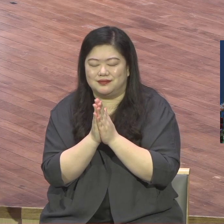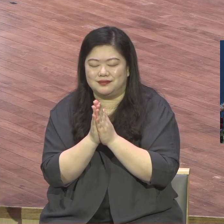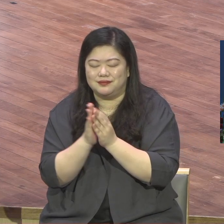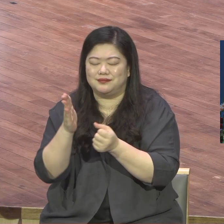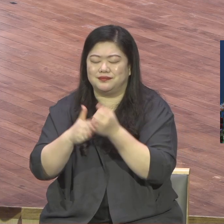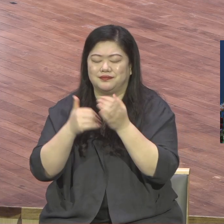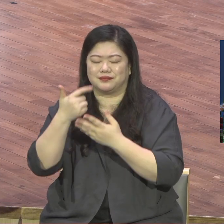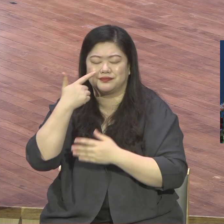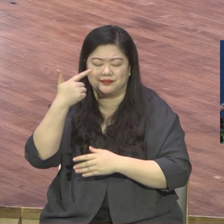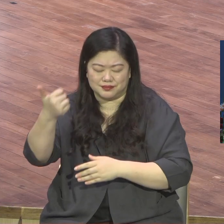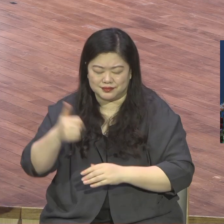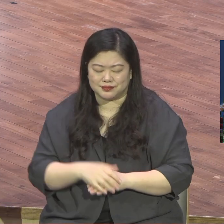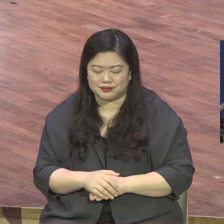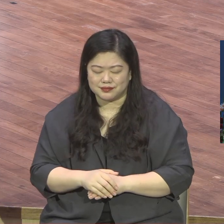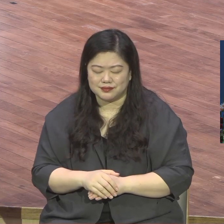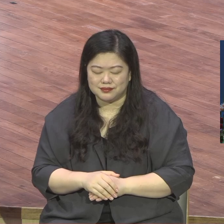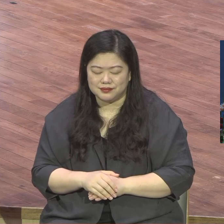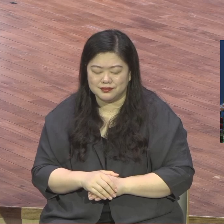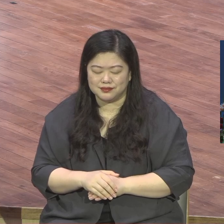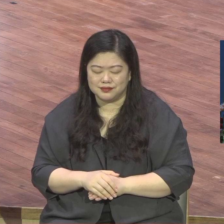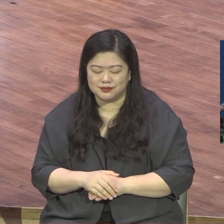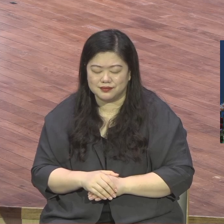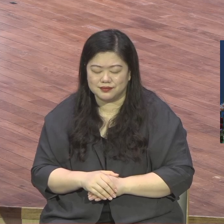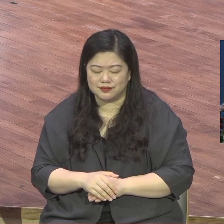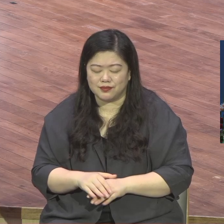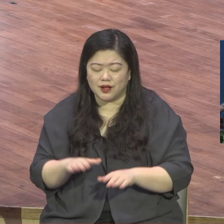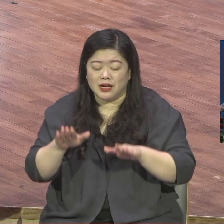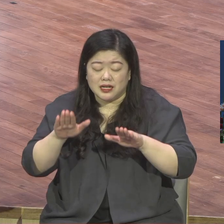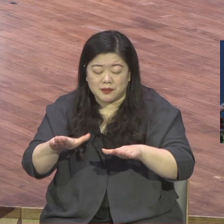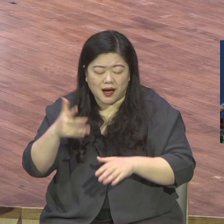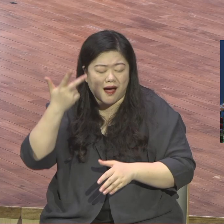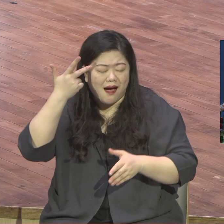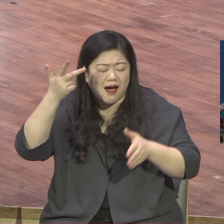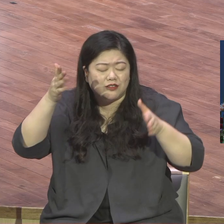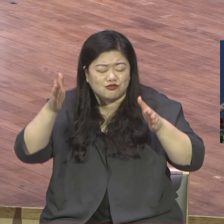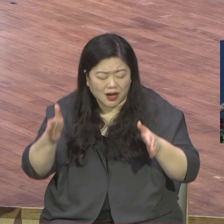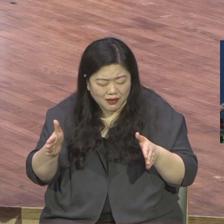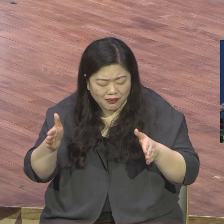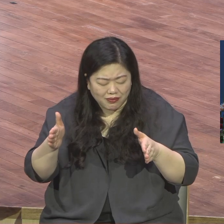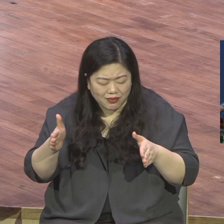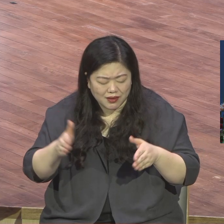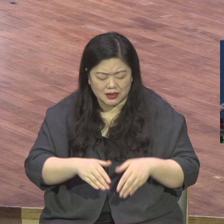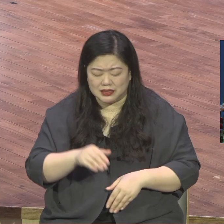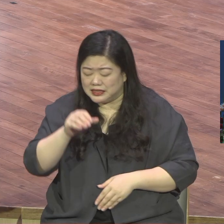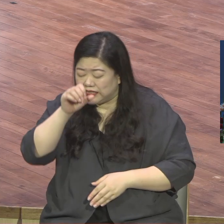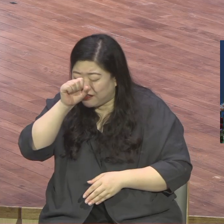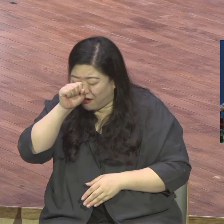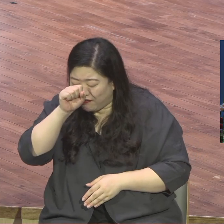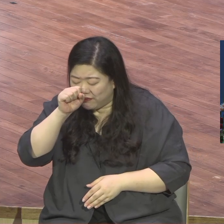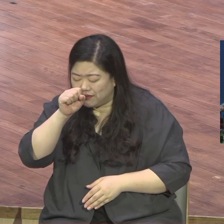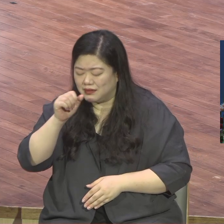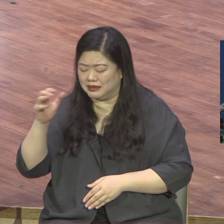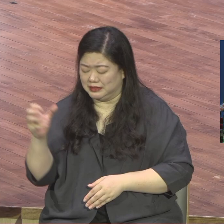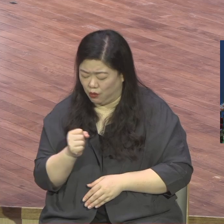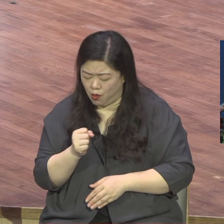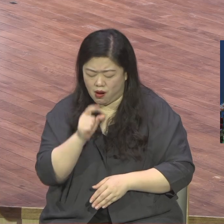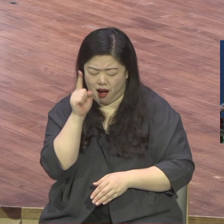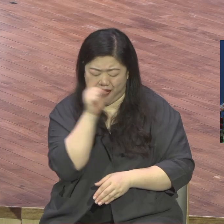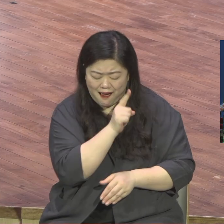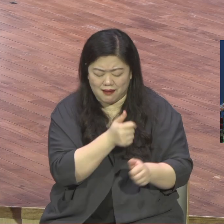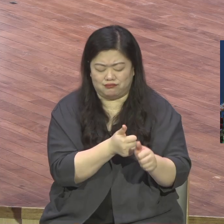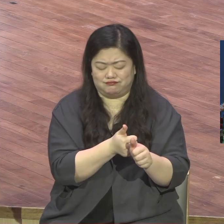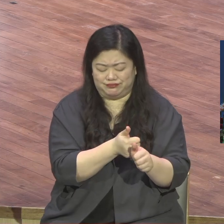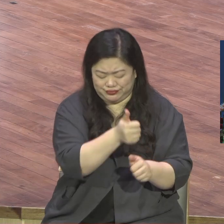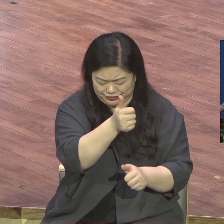하나님, 우리 영계 모든 성도들 특별히 오늘 이번 주간 선으로 악을 이기는 지혜자들이 되게 도와주옵소서.